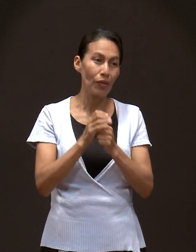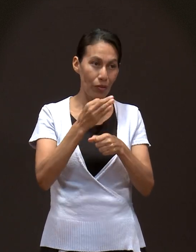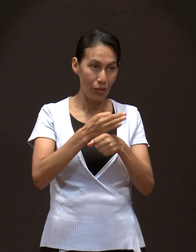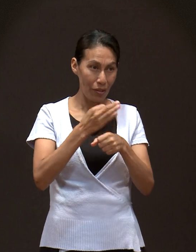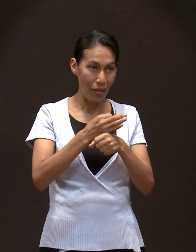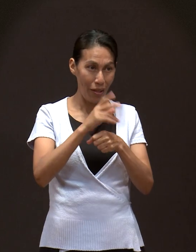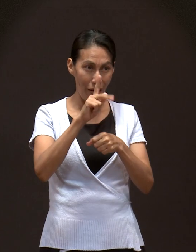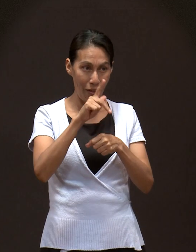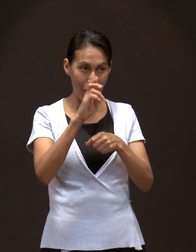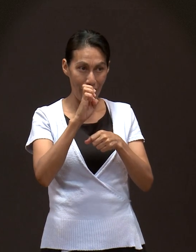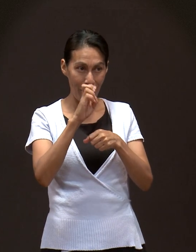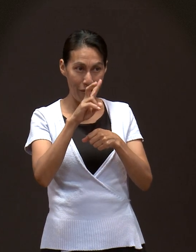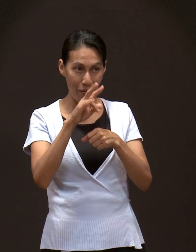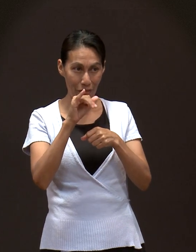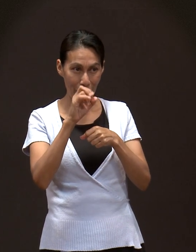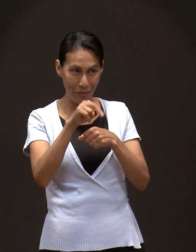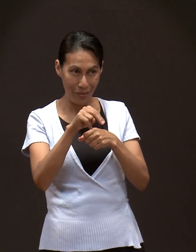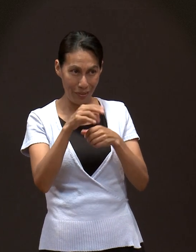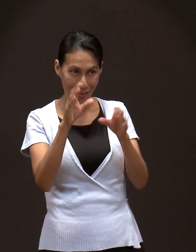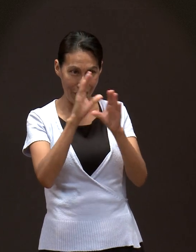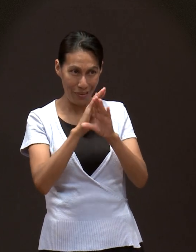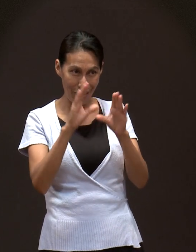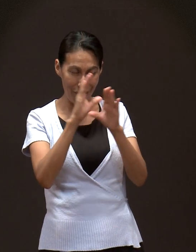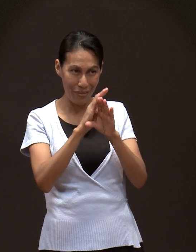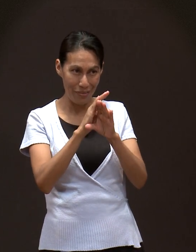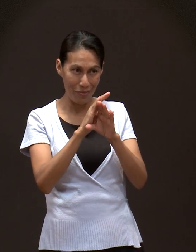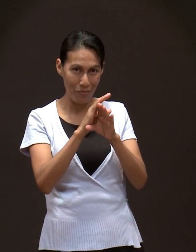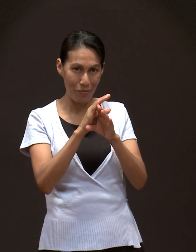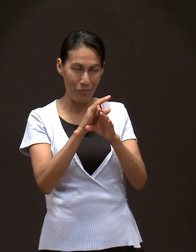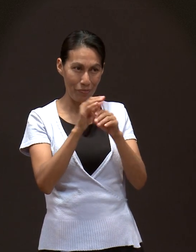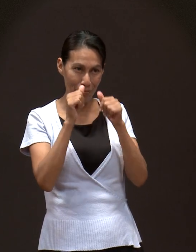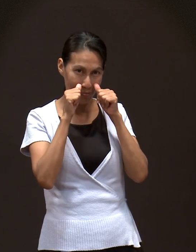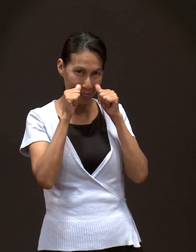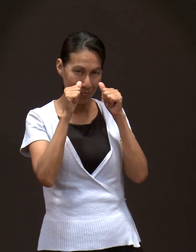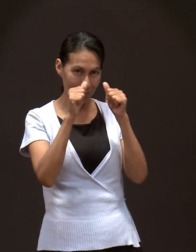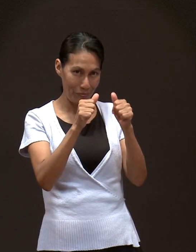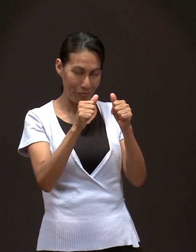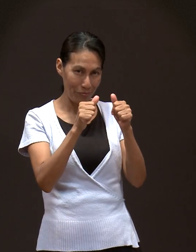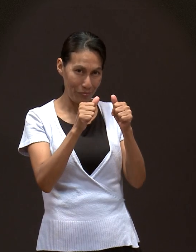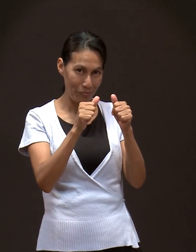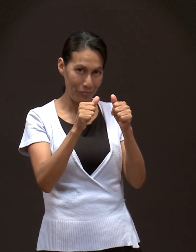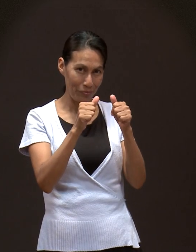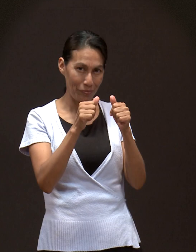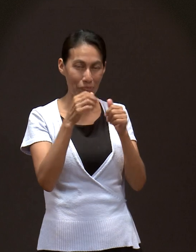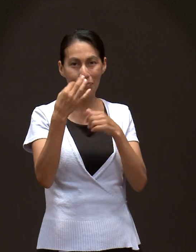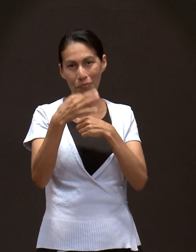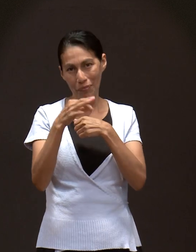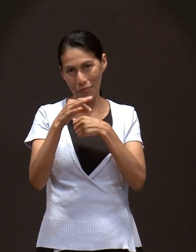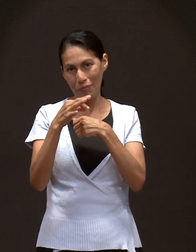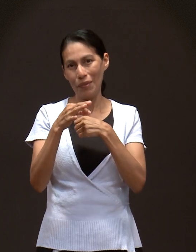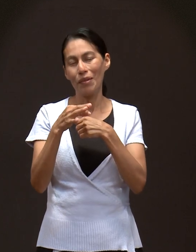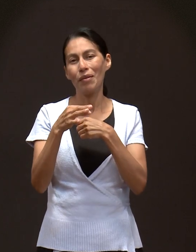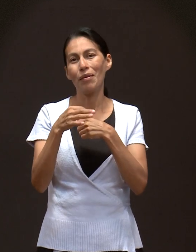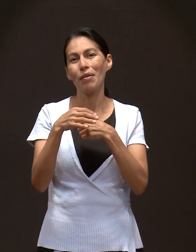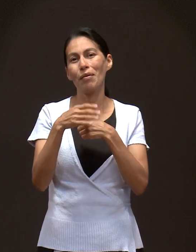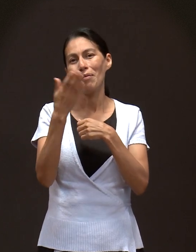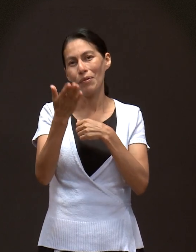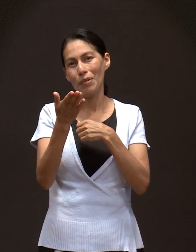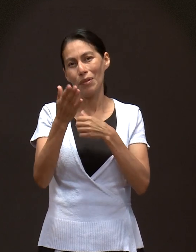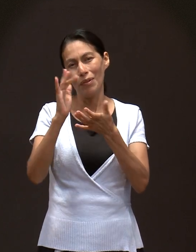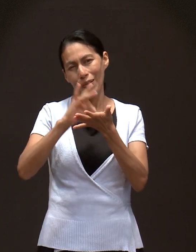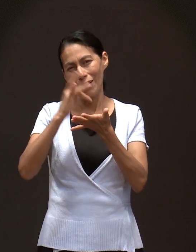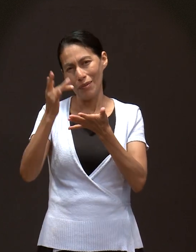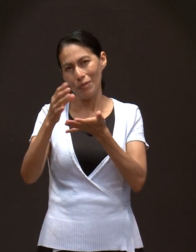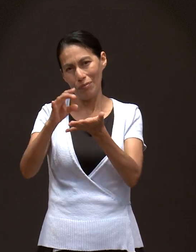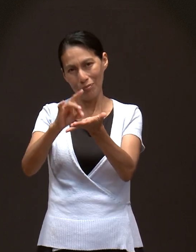mientras escuchamos a Kevin, que va a interpretar una melodía, vamos a ir enviando los